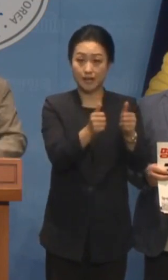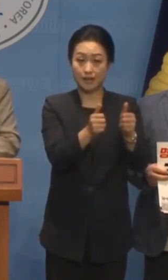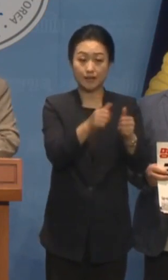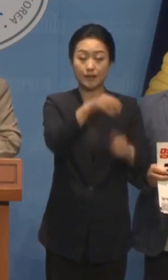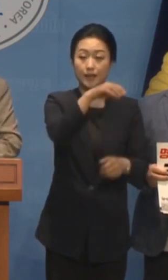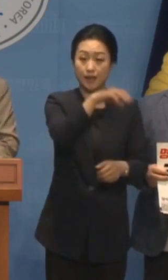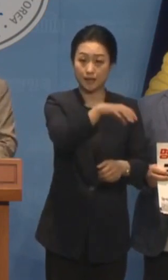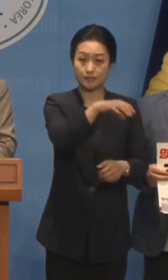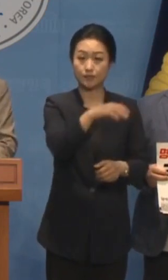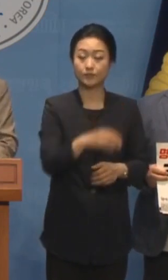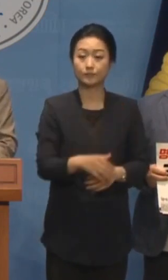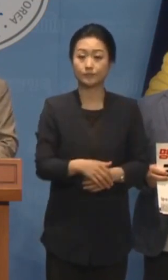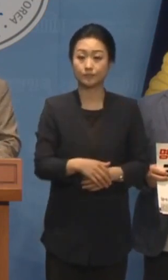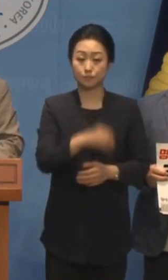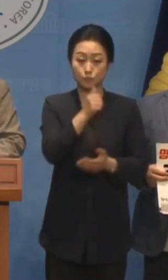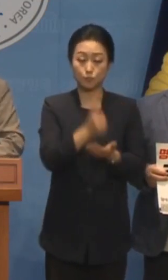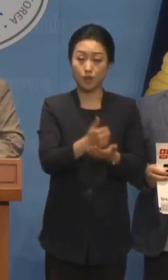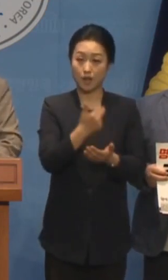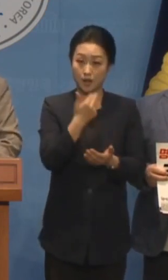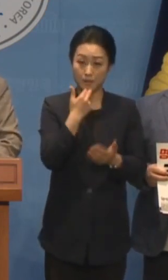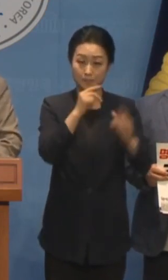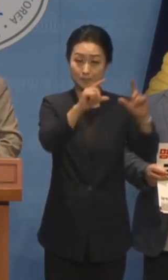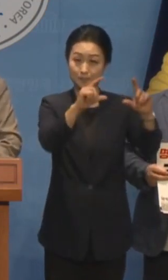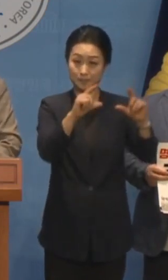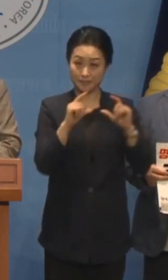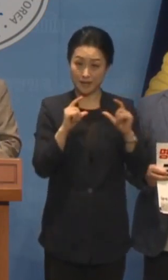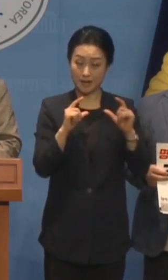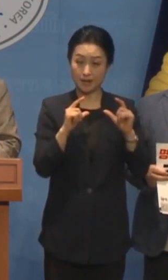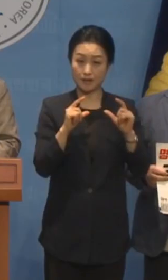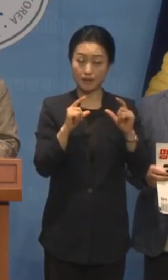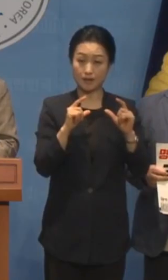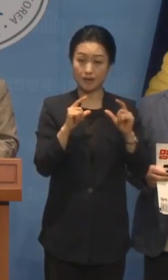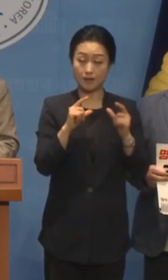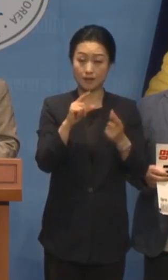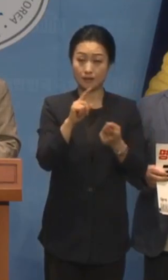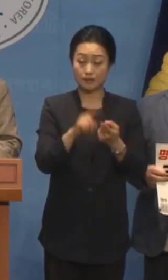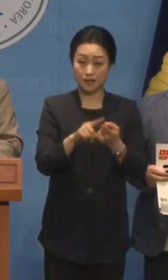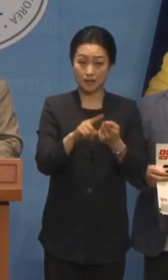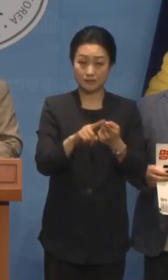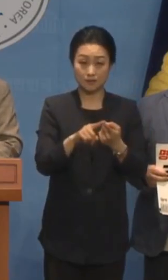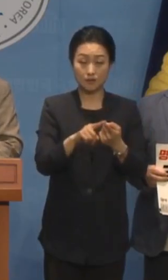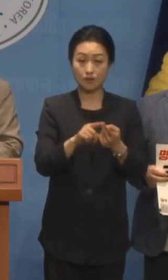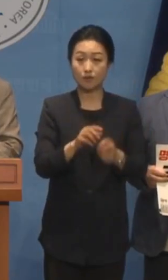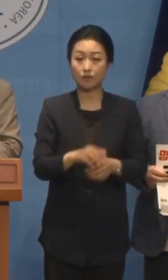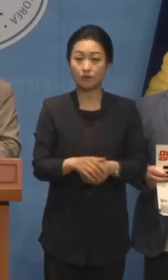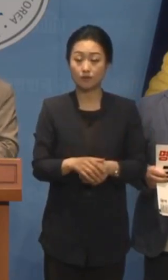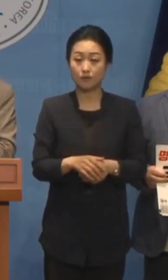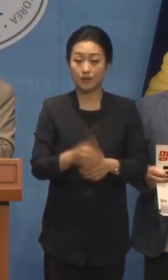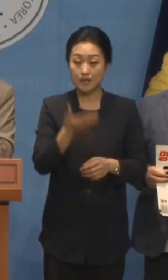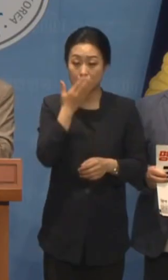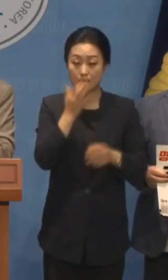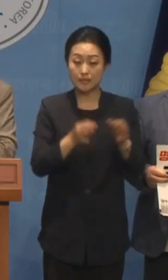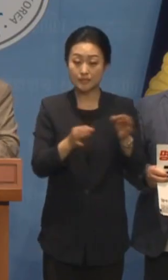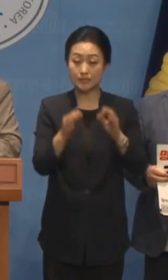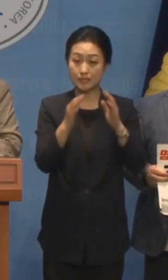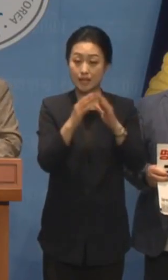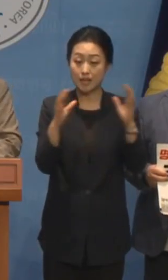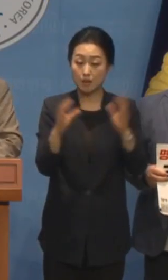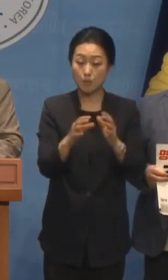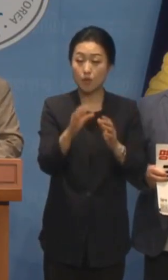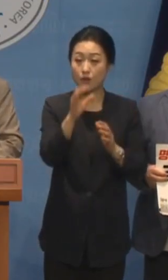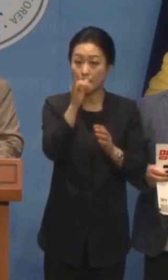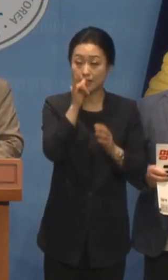검찰에서 이번에 혐의 없음으로 처리하는 뉴스가 나가자마자 식당에